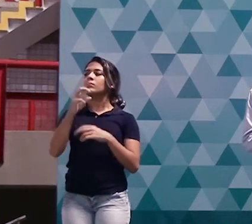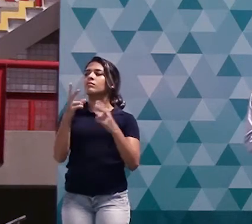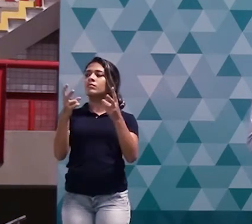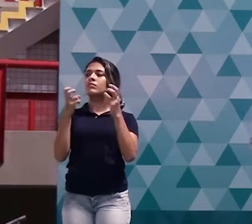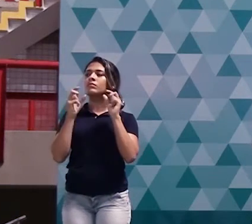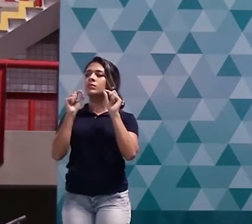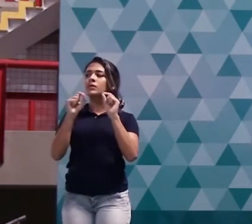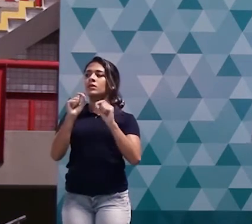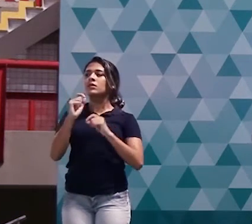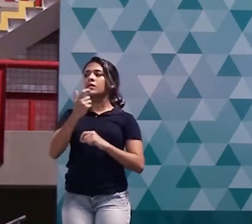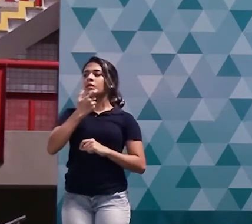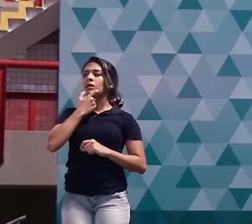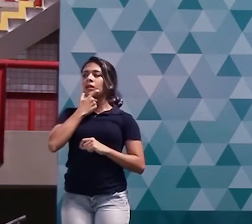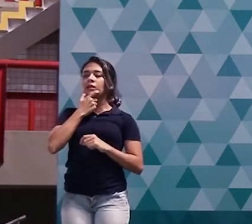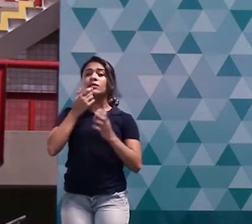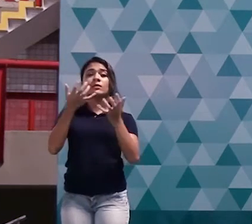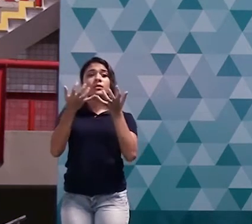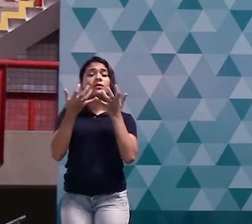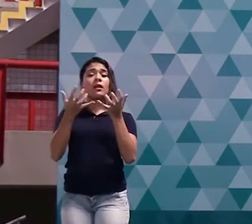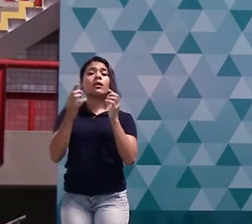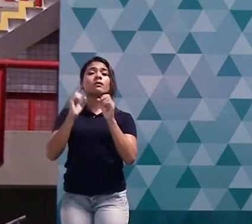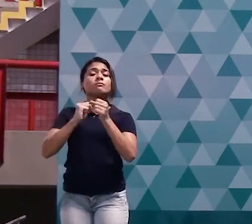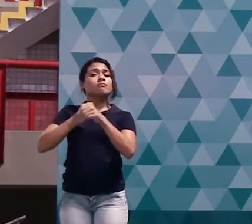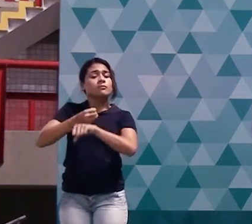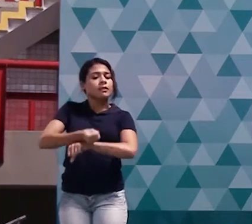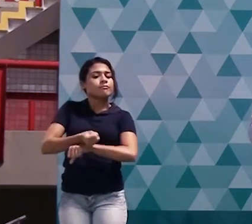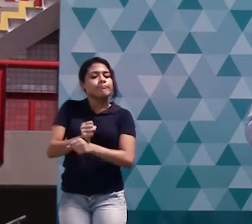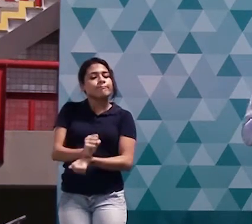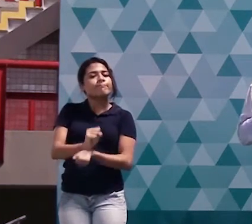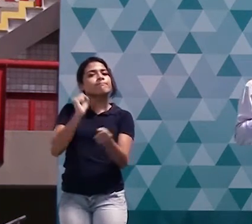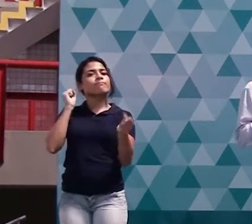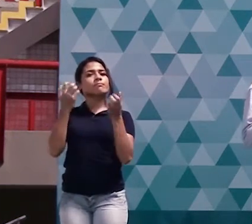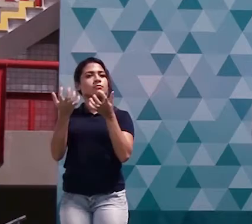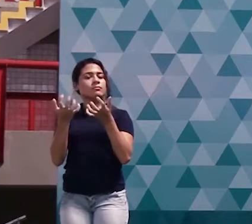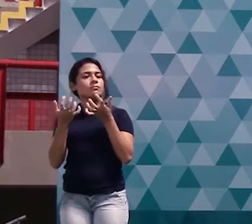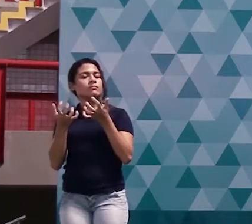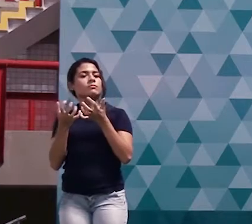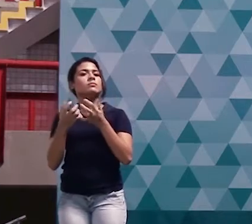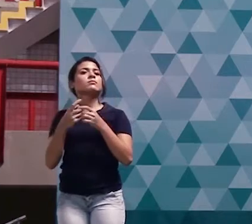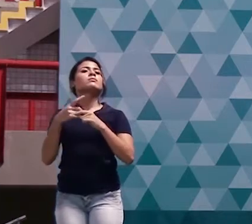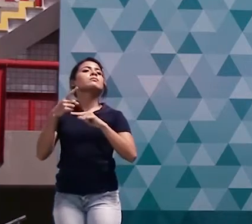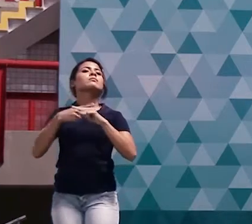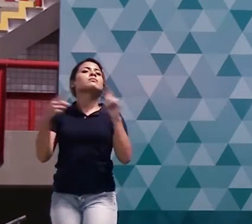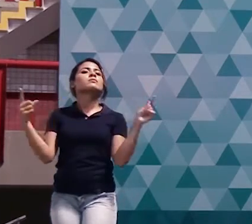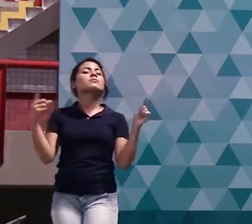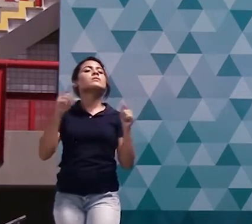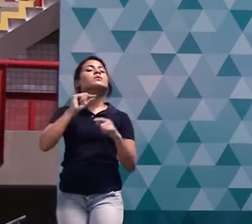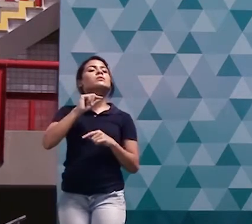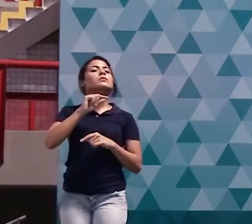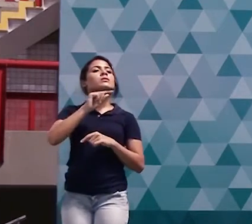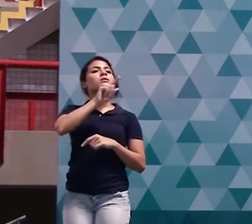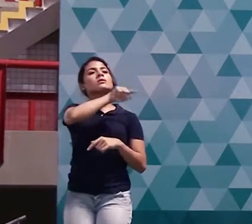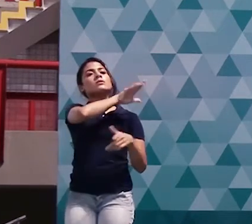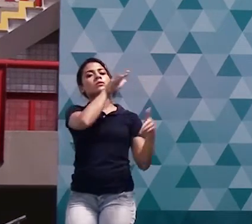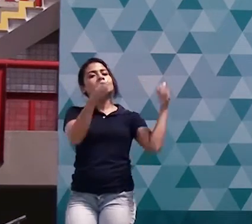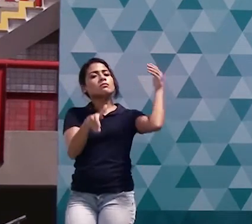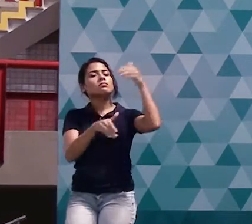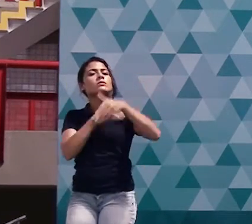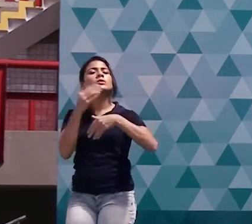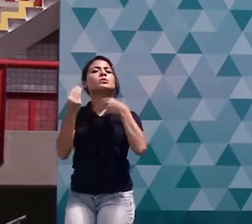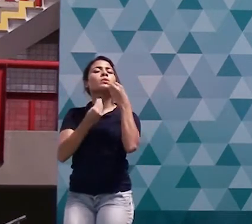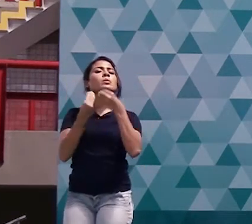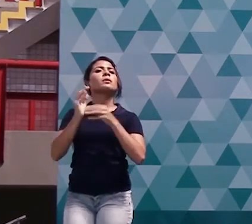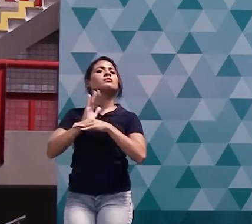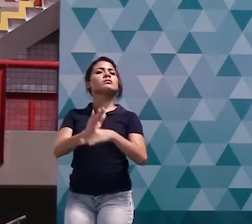que a Inglaterra queria acabar com a escravidão. Opa! Esse ano a vinda dos imigrantes vai ajudar nesse processo?